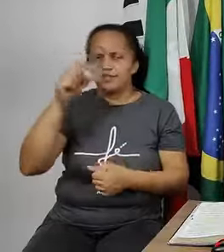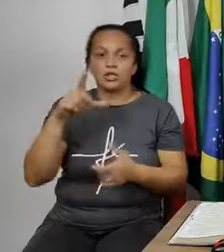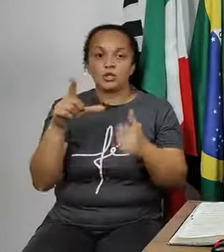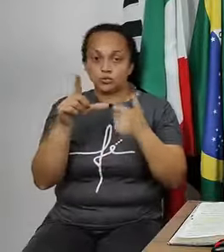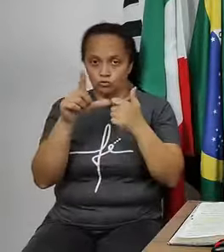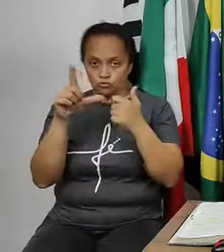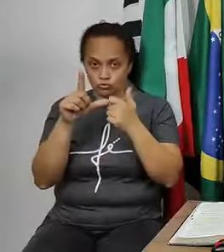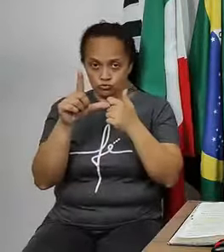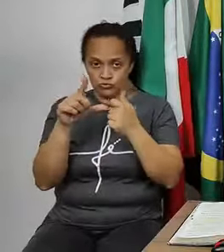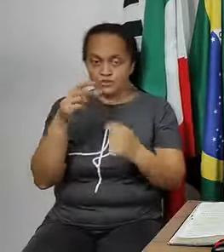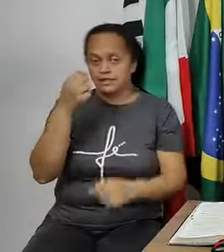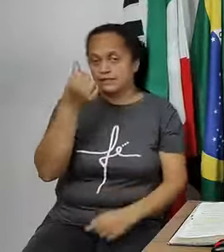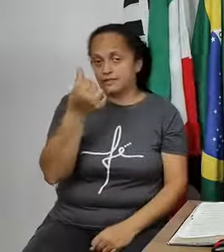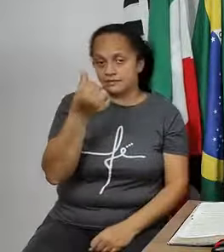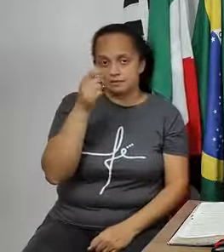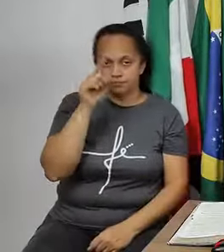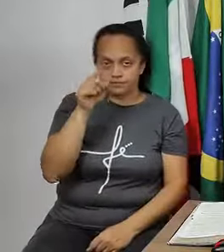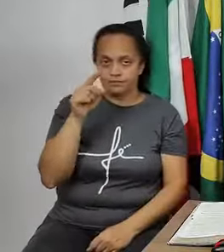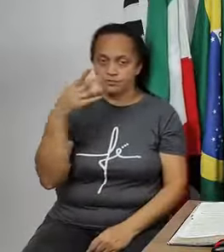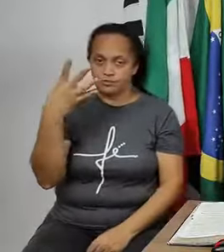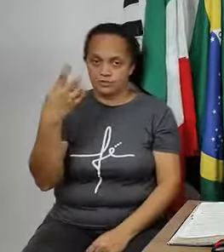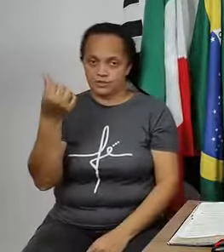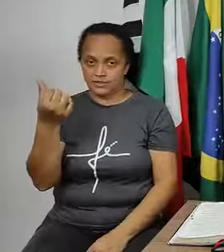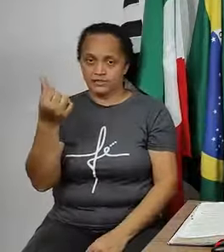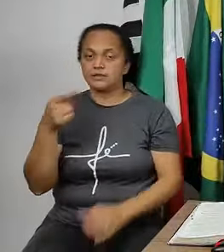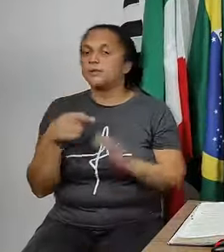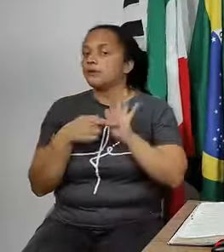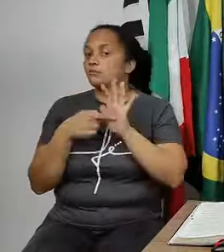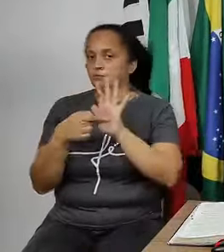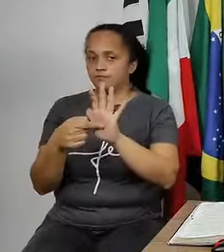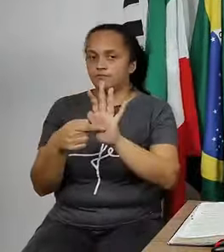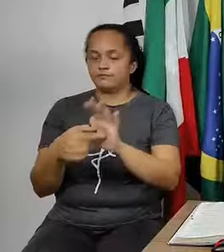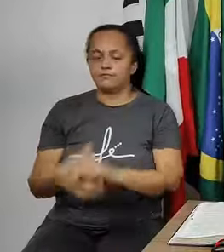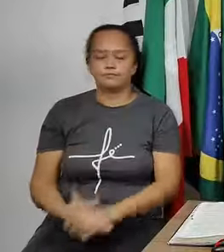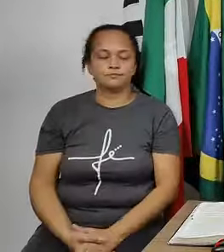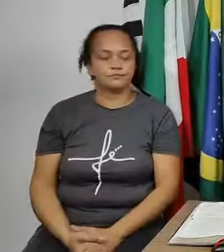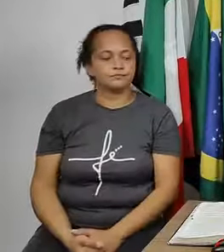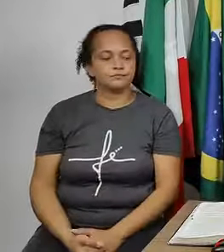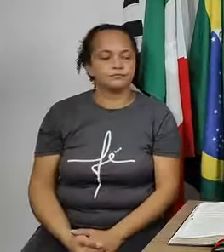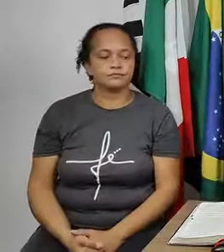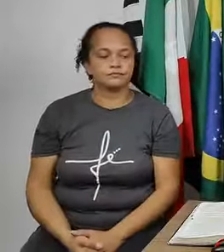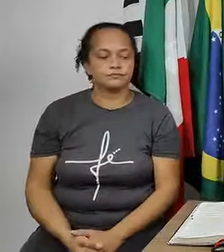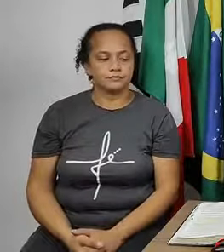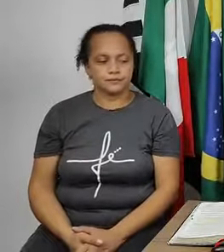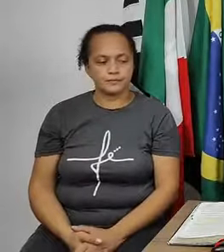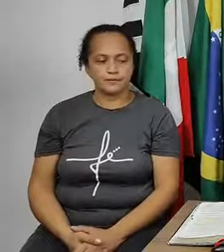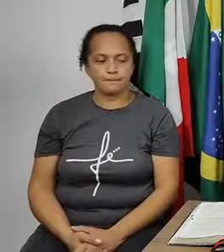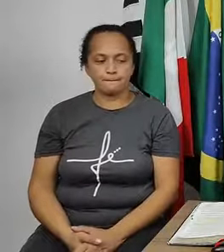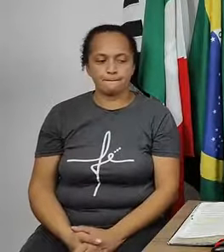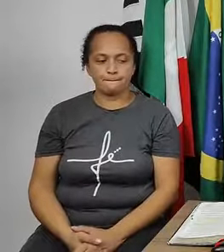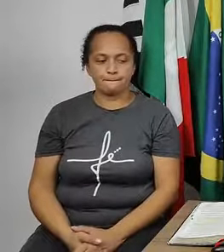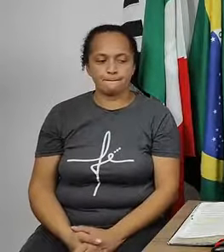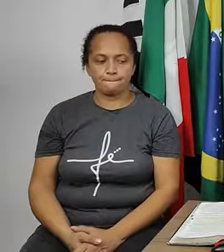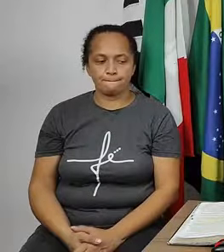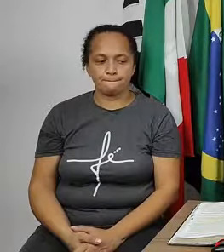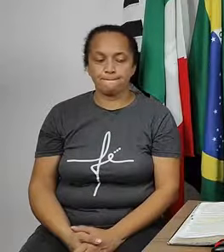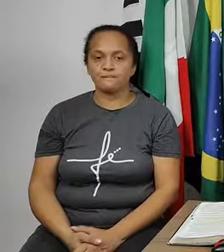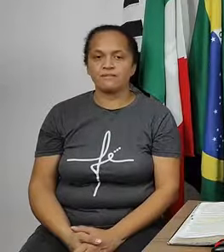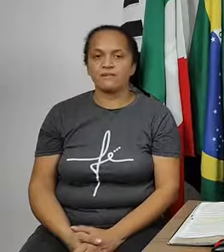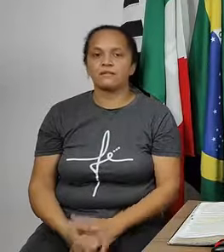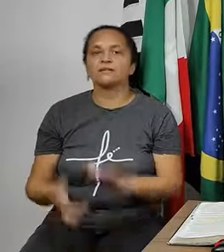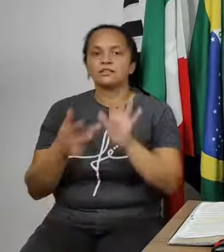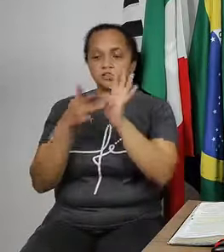versículo 46 em diante. Acompanha comigo, olha lá. Porque me chamais